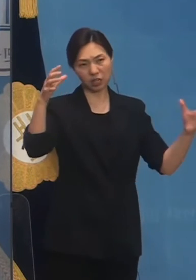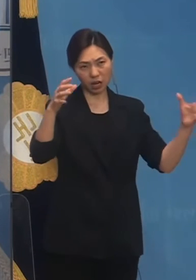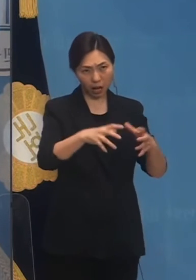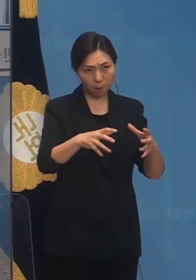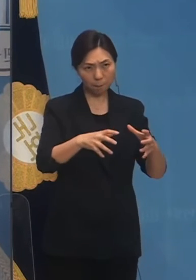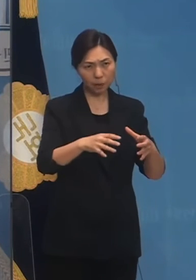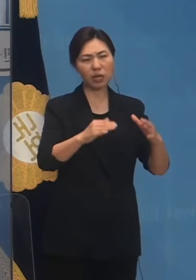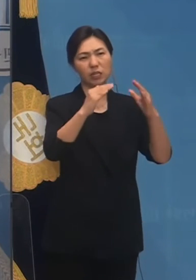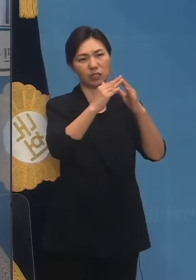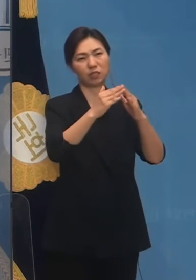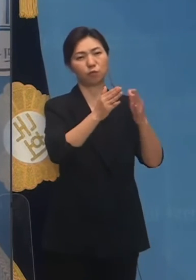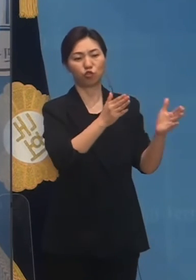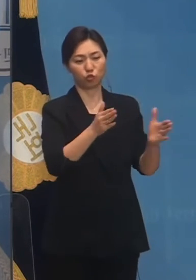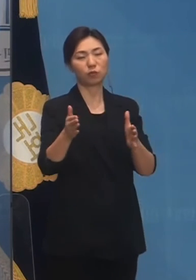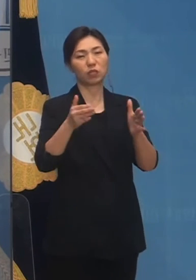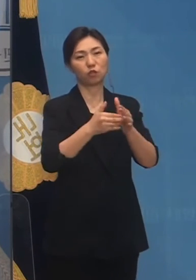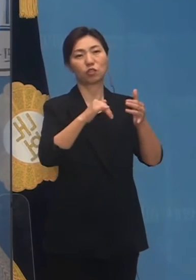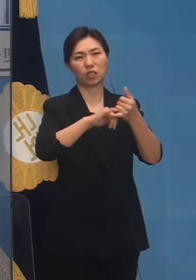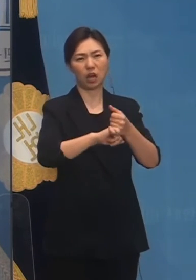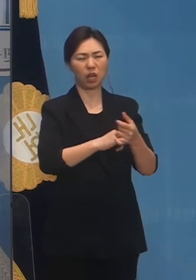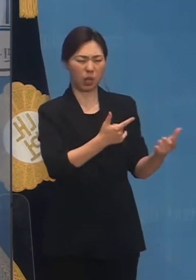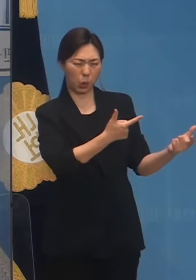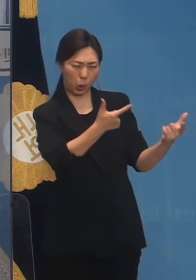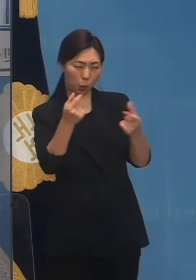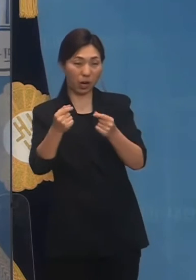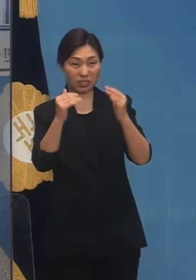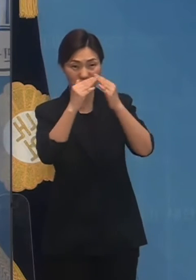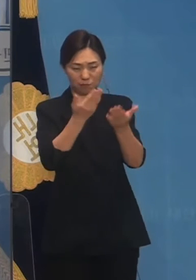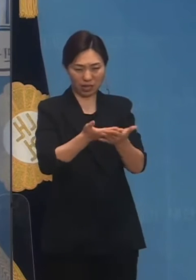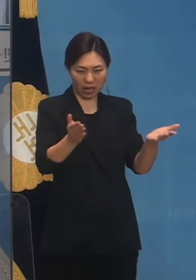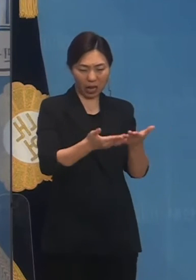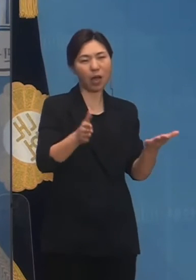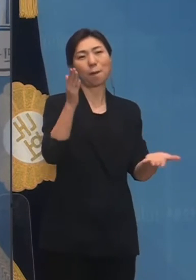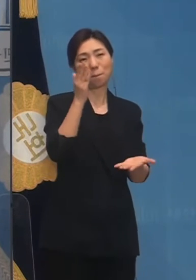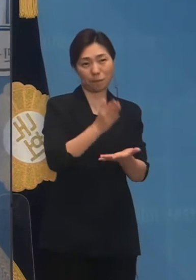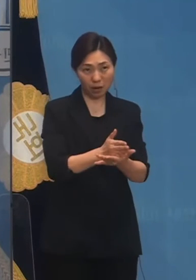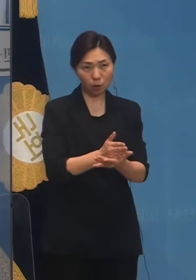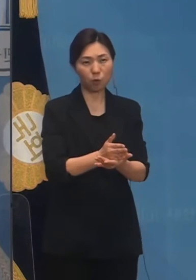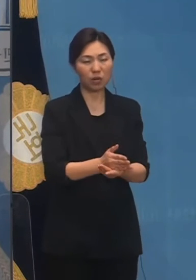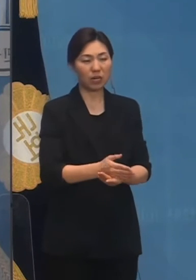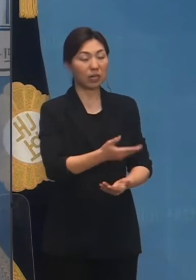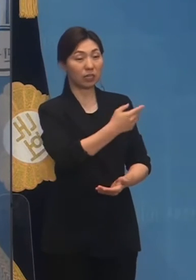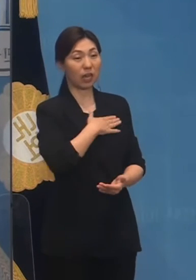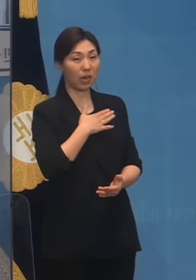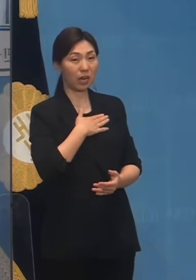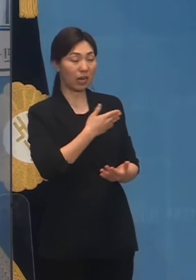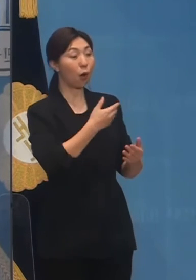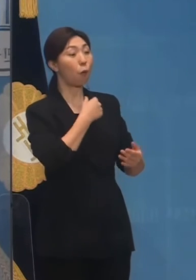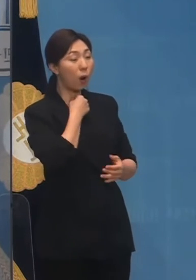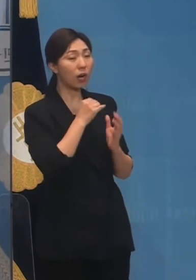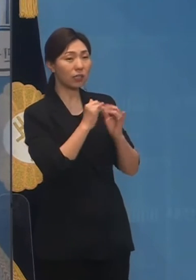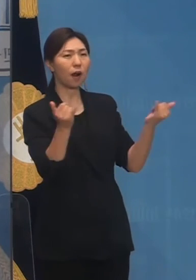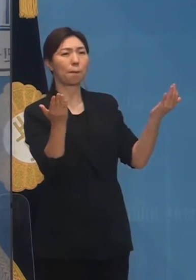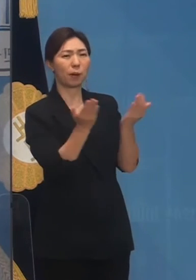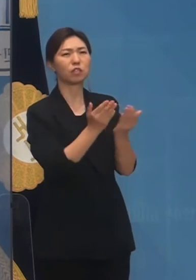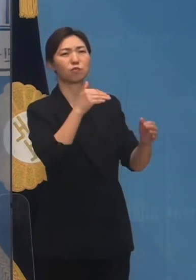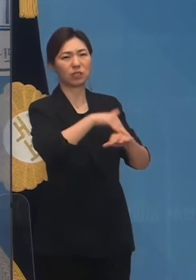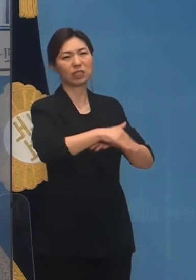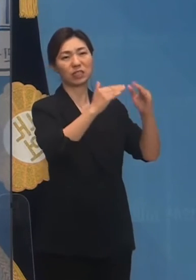선보이겠습니다. 일방적이고 획일적인 주택 공급의 한계를 넘어 수요자 맞춤형 주거 상품을